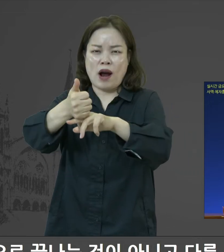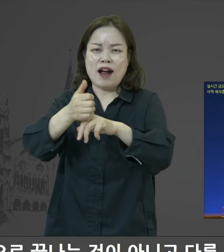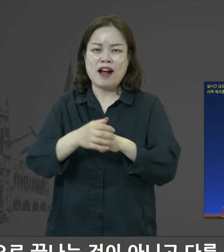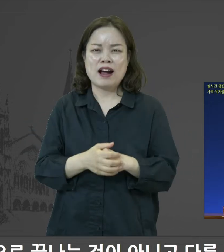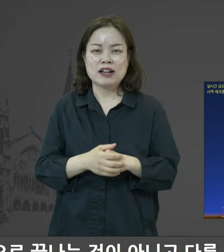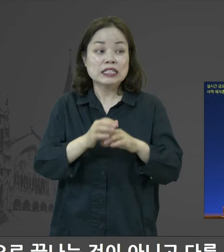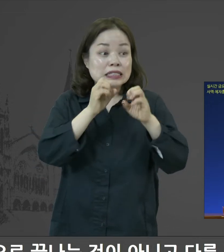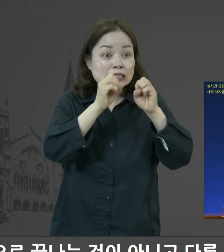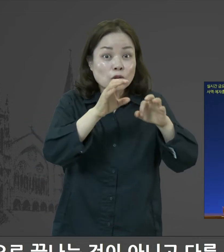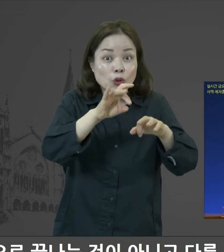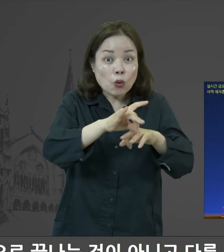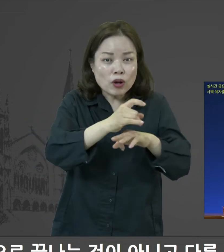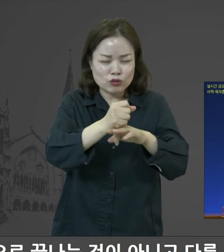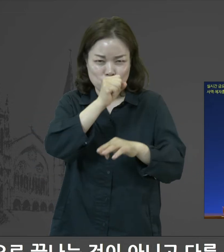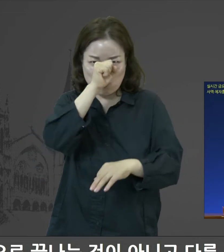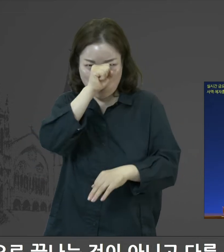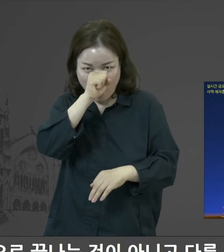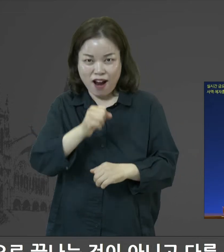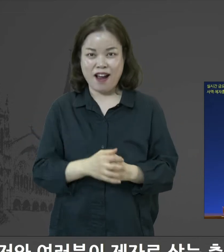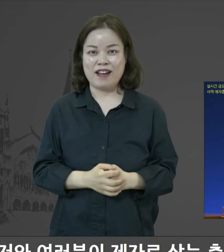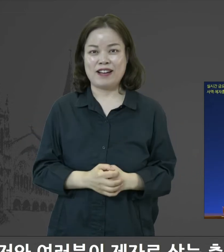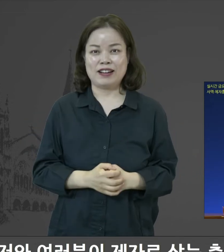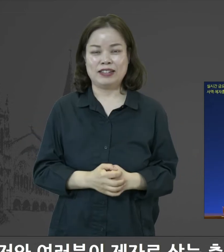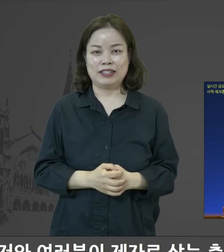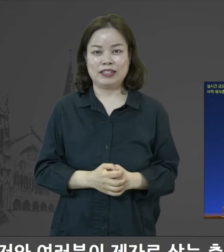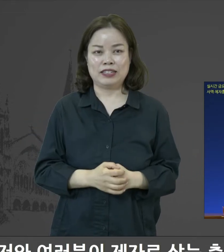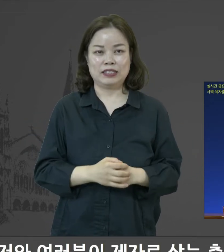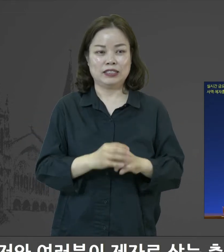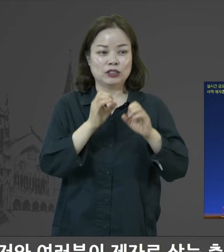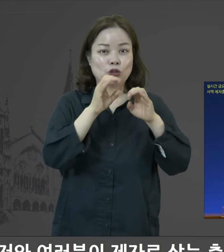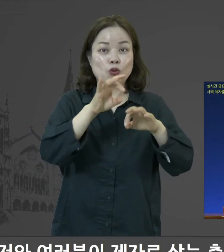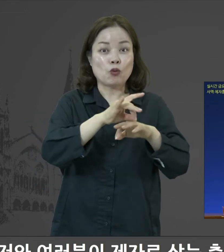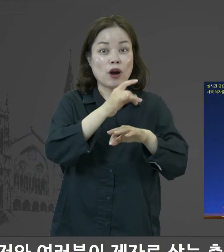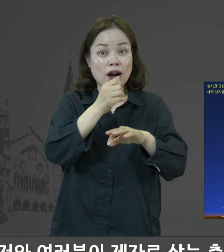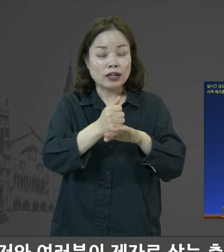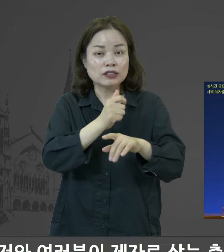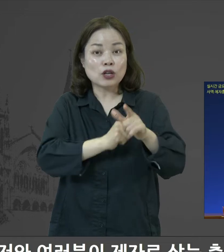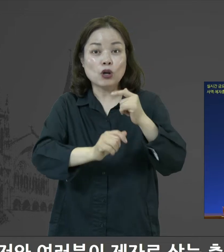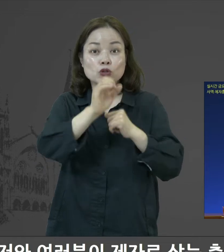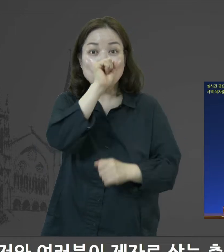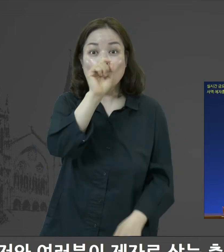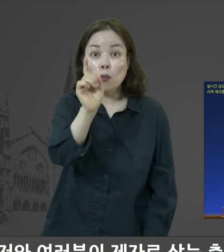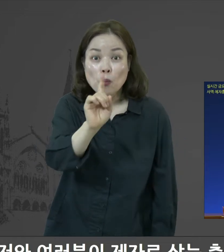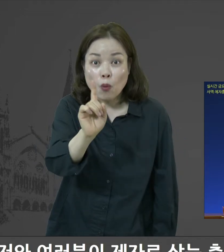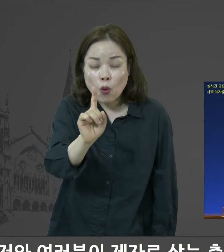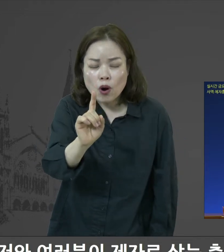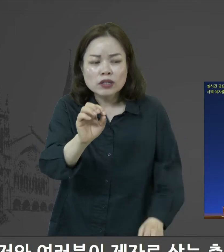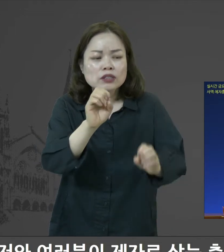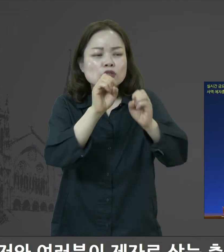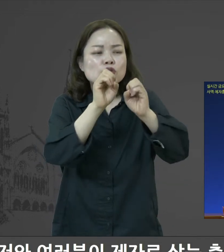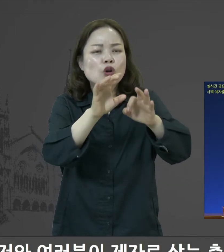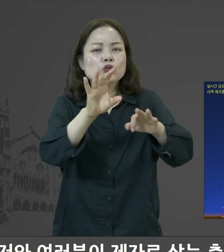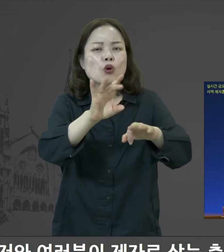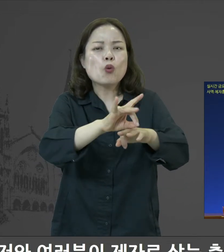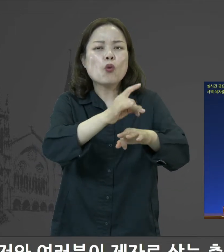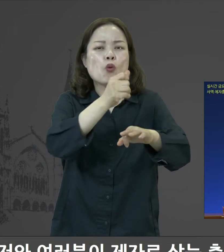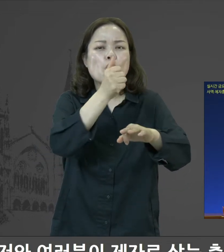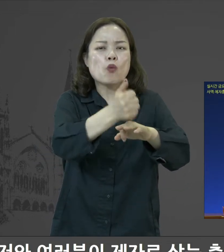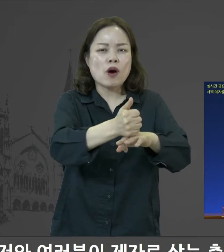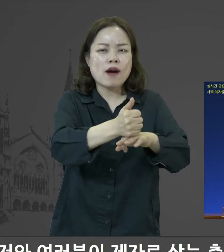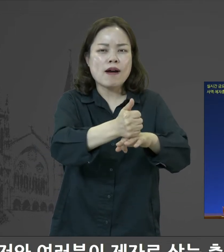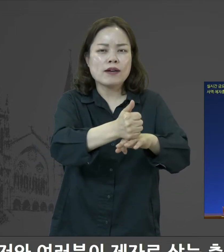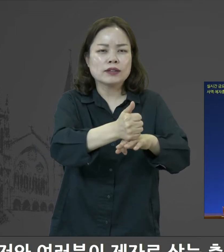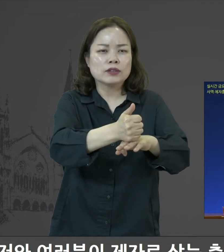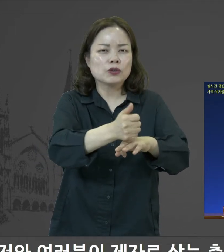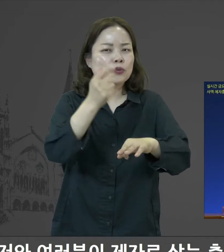이 전도왕 좋은 겁니다. 근데 전도왕 좋은 건데, 더 좋은 건 뭐냐면 전도왕이 왜 되는지를 아는